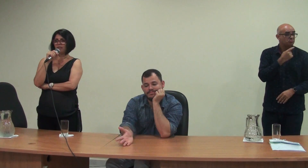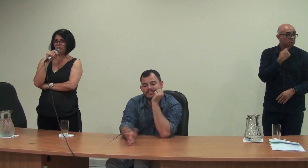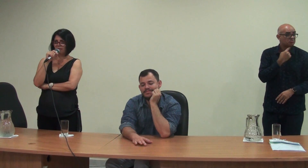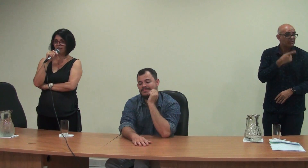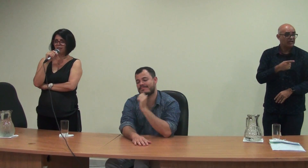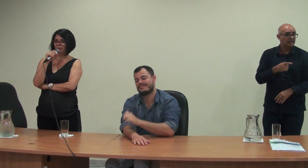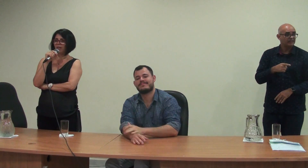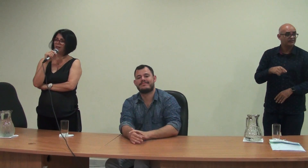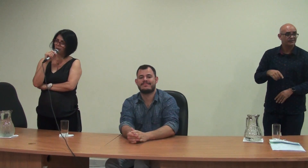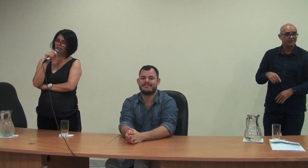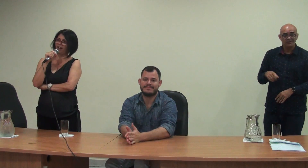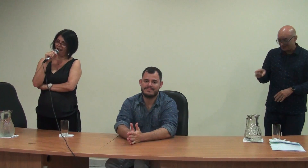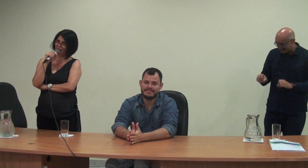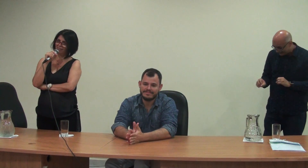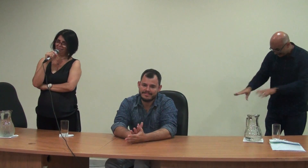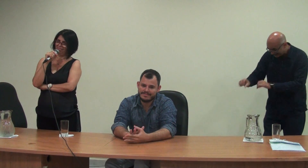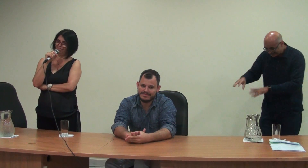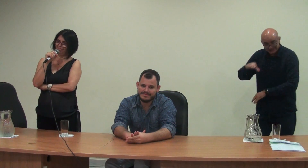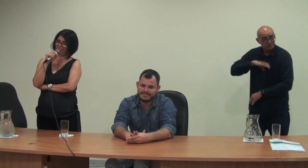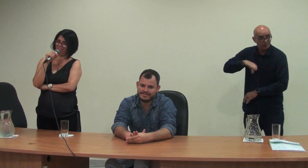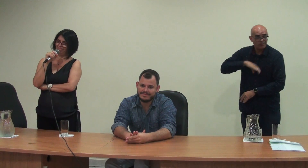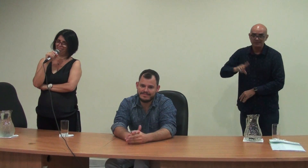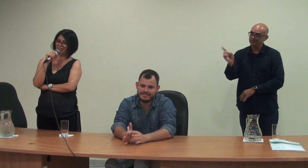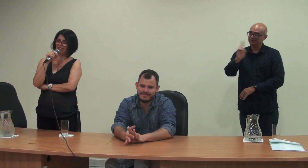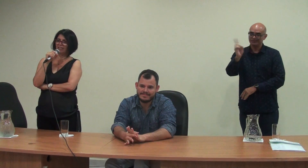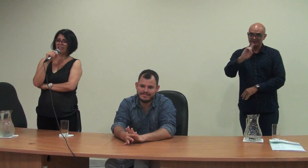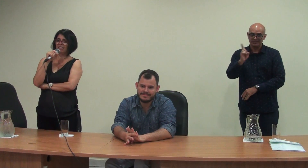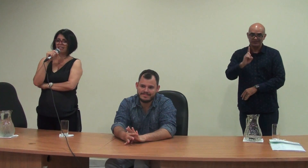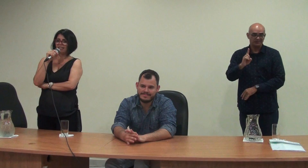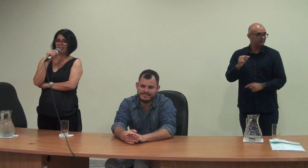Essa concepção ela é muito errada.